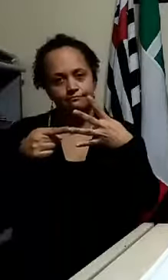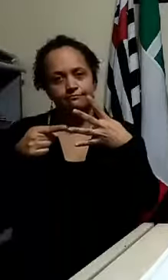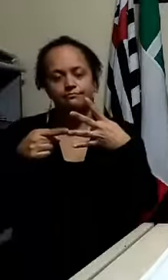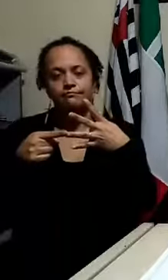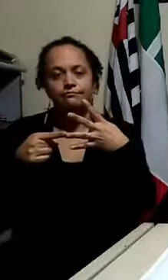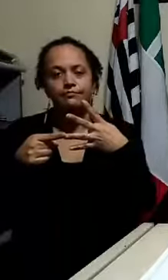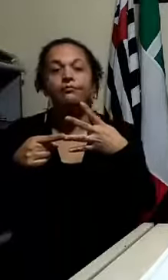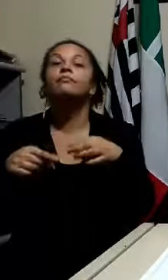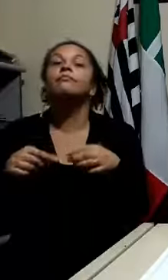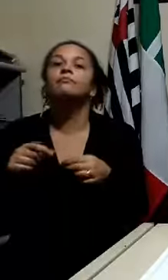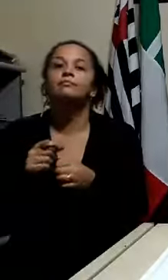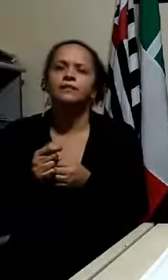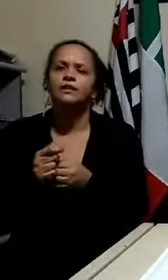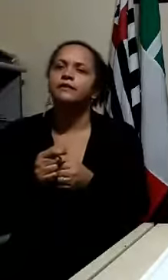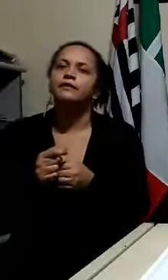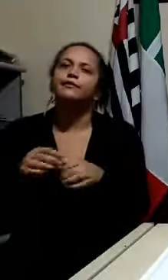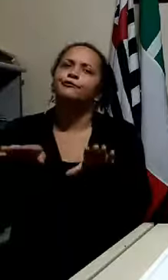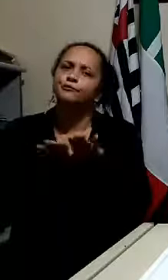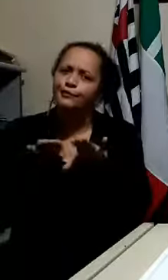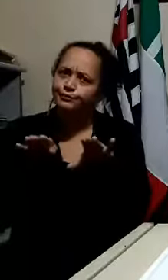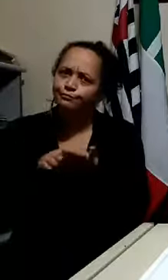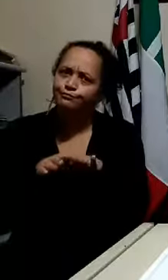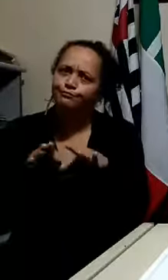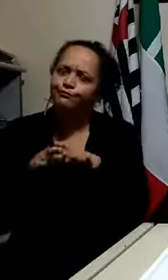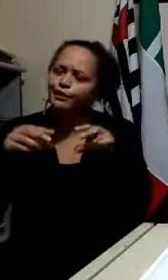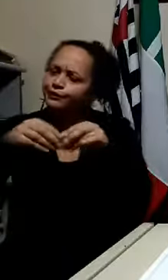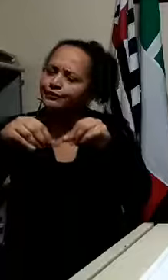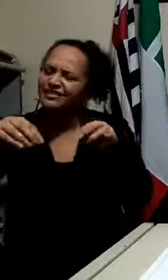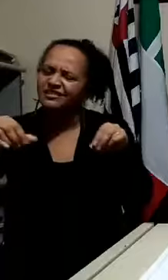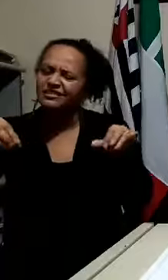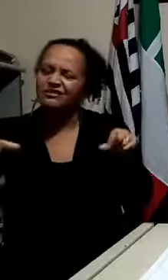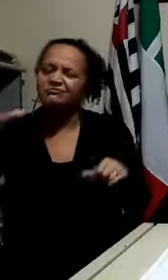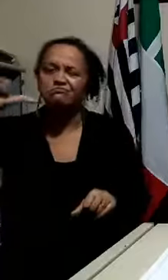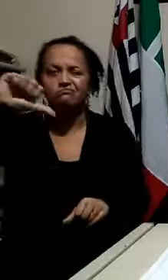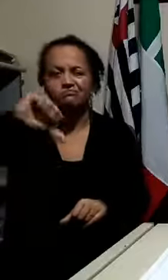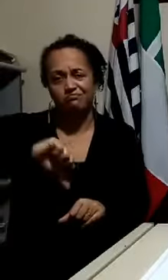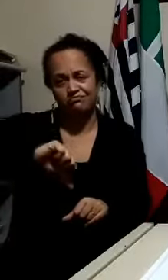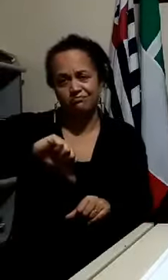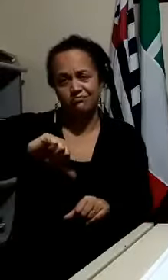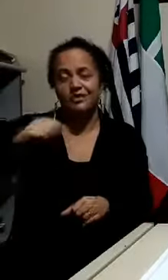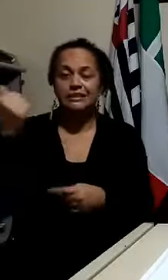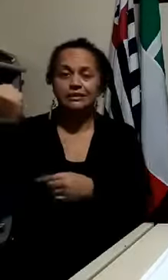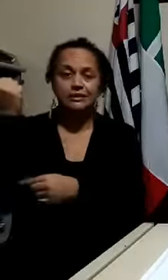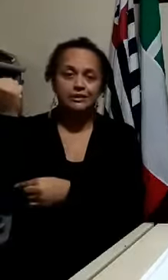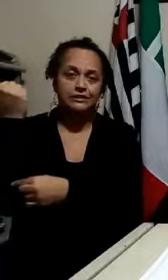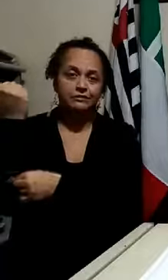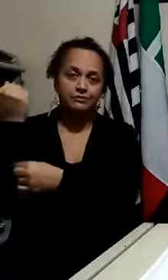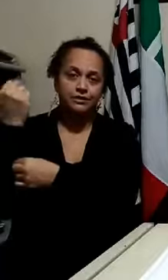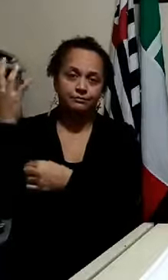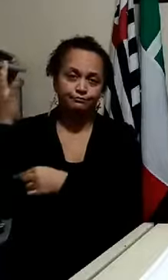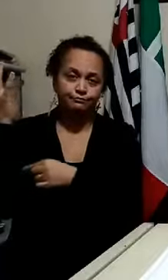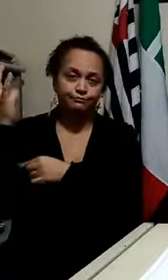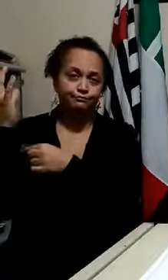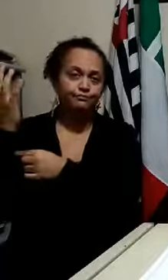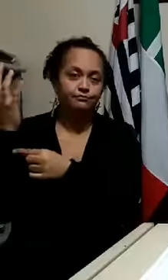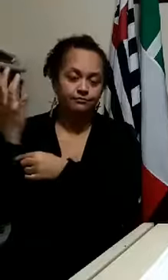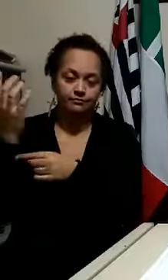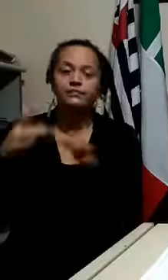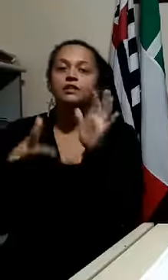infelizmente também é infrutífero, que é o solo espinhoso, né? Jesus fala dele